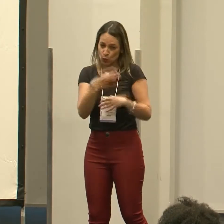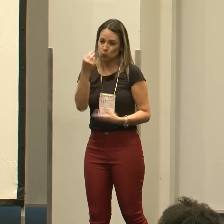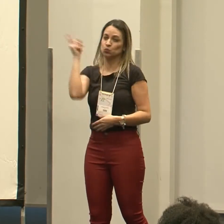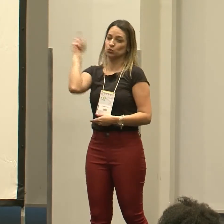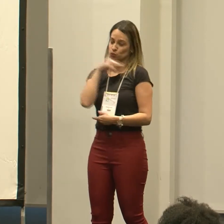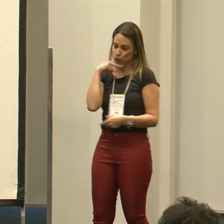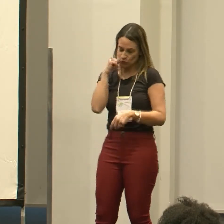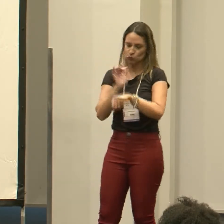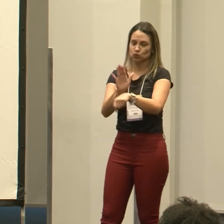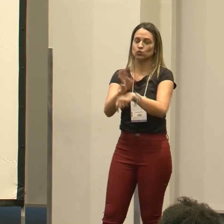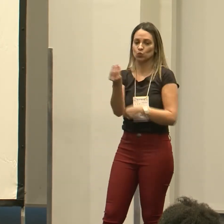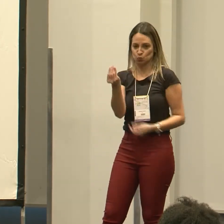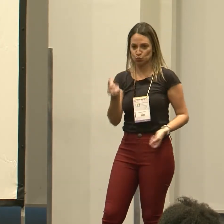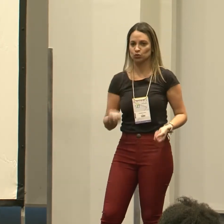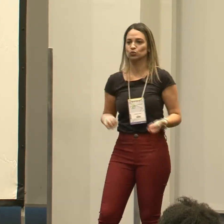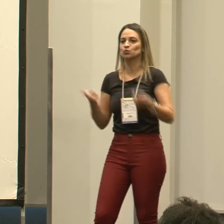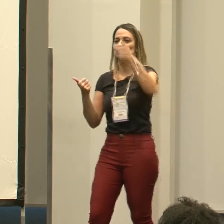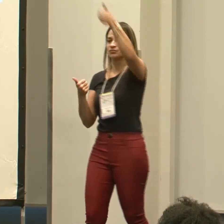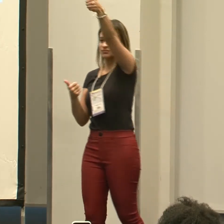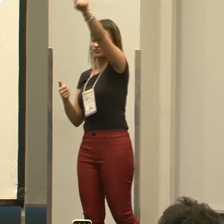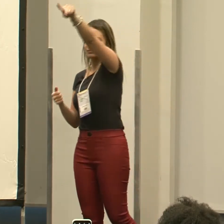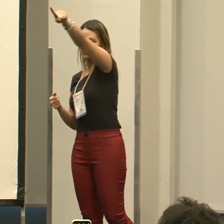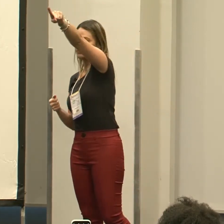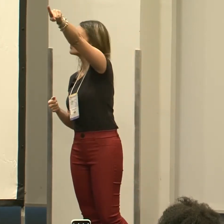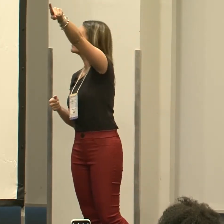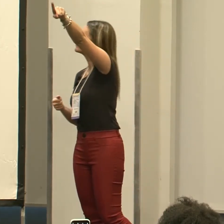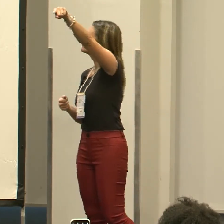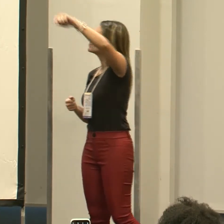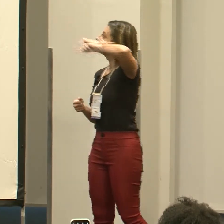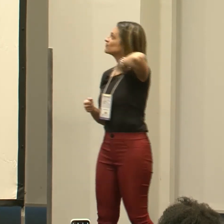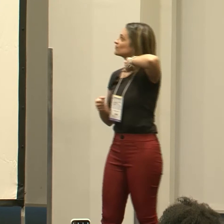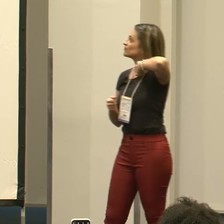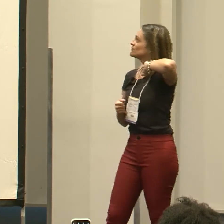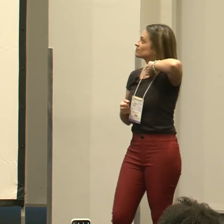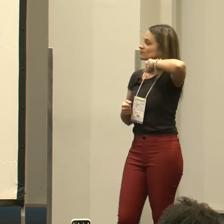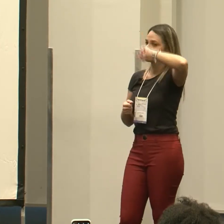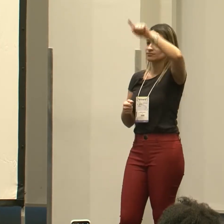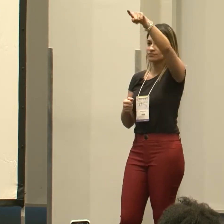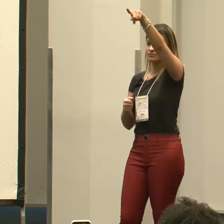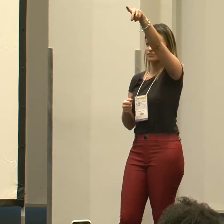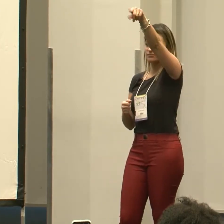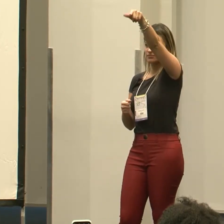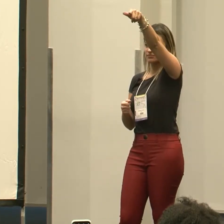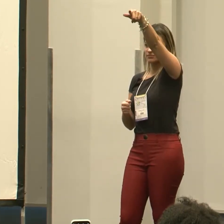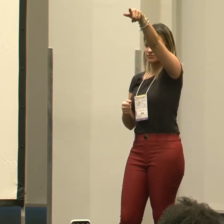da comunidade surda. Rouet nos ajudou muito. Passa, por favor.